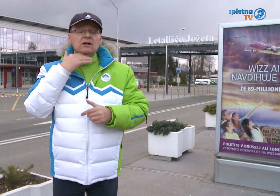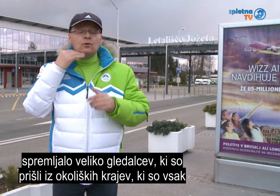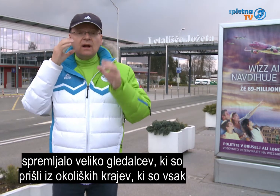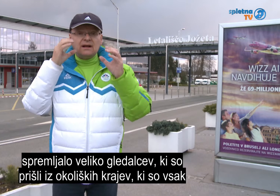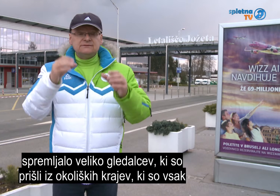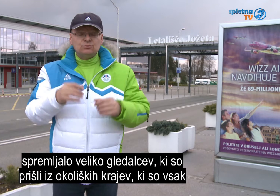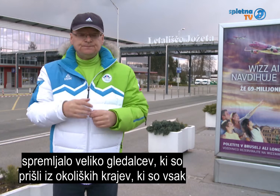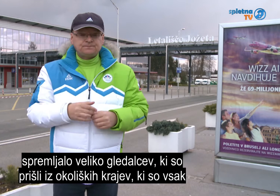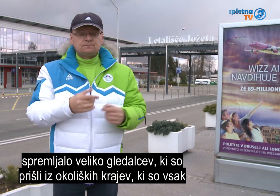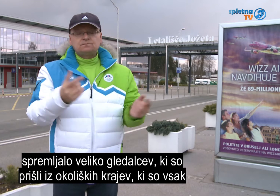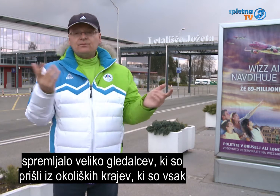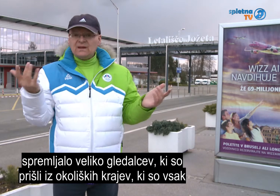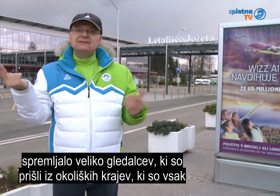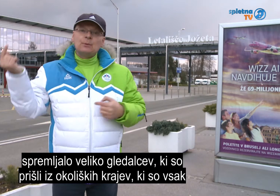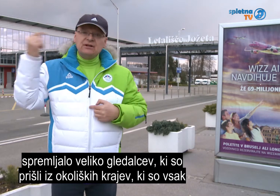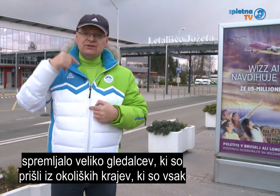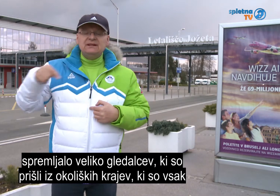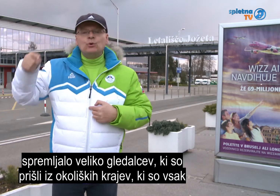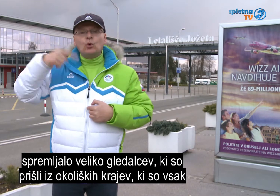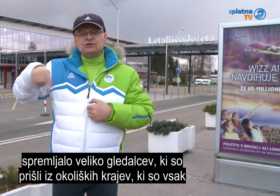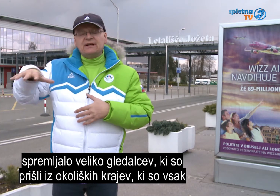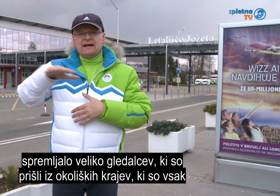vou fazer eu conheci a praia.